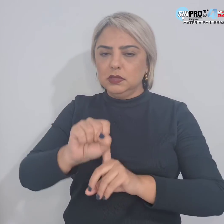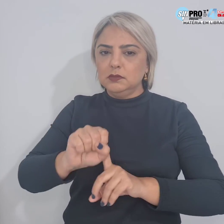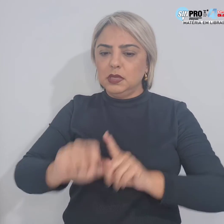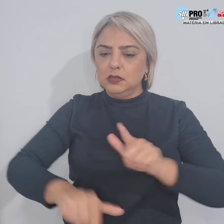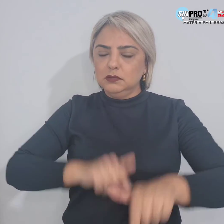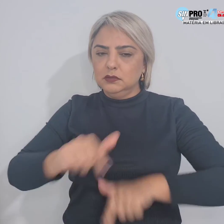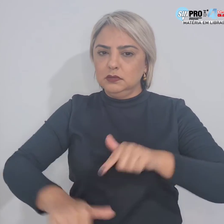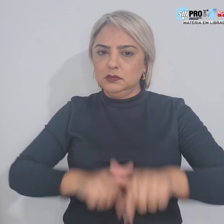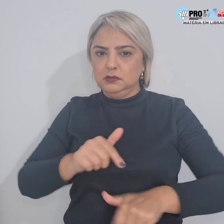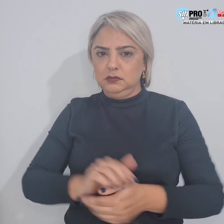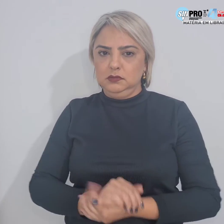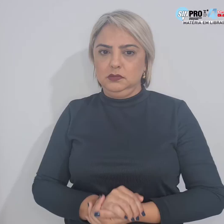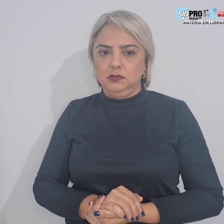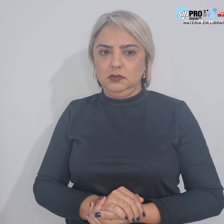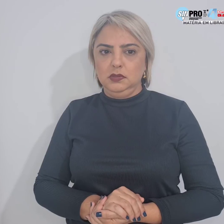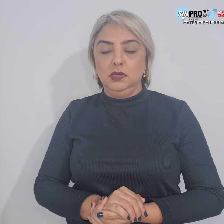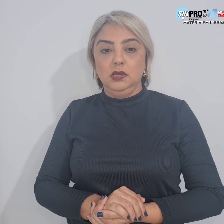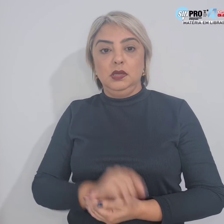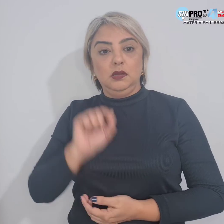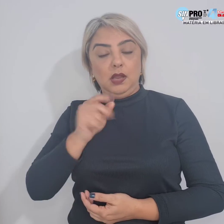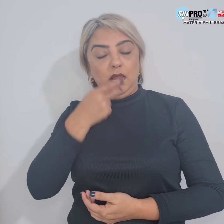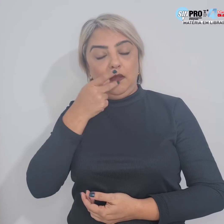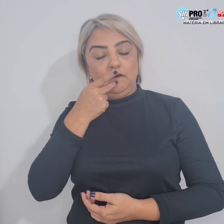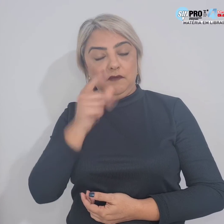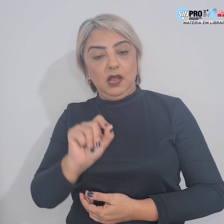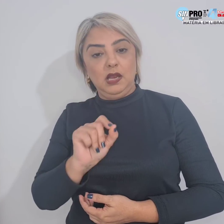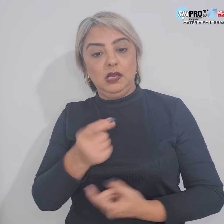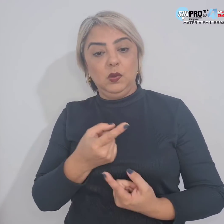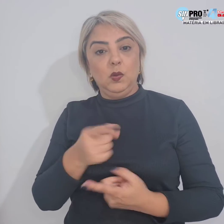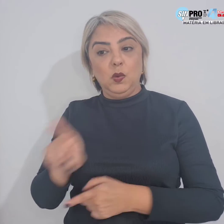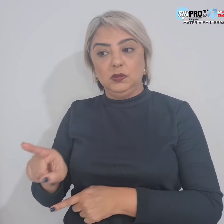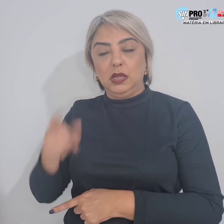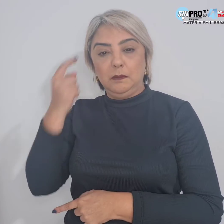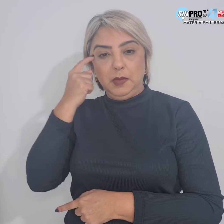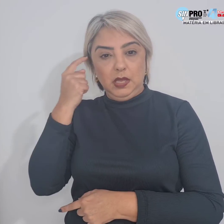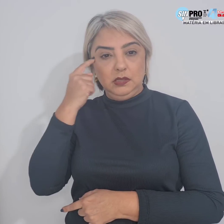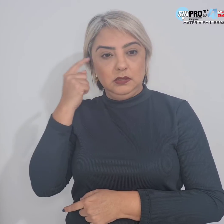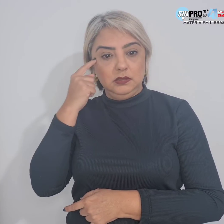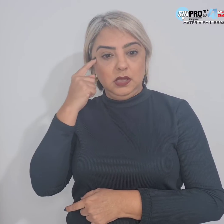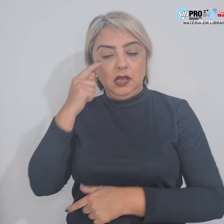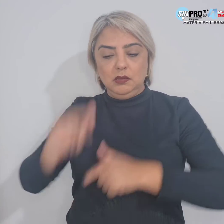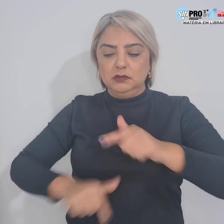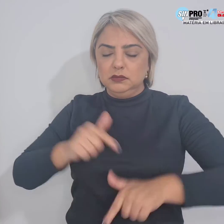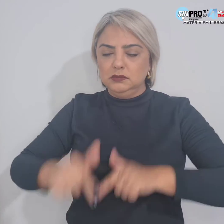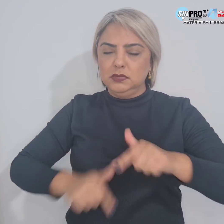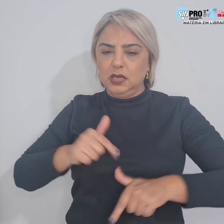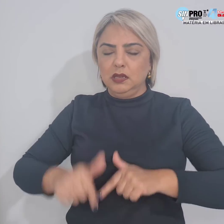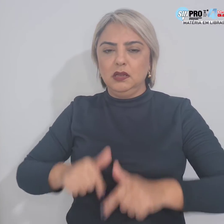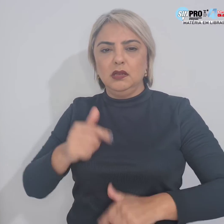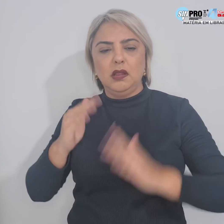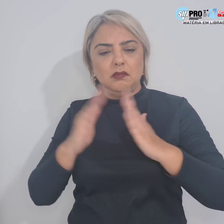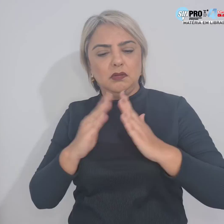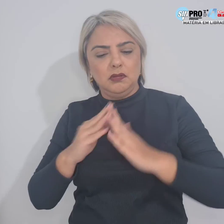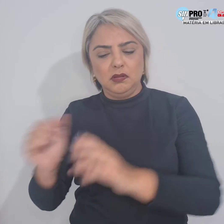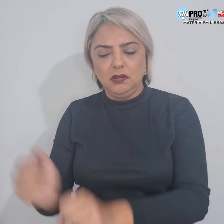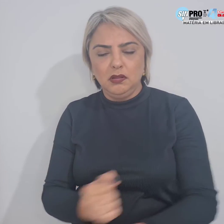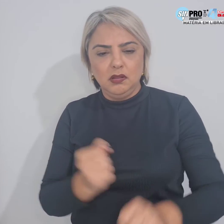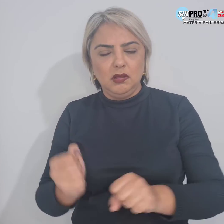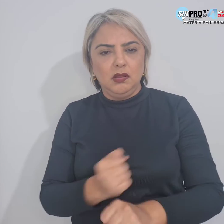trabalhadora. De acordo com ela, ao contrário do que se pensa, o trabalho de uma empregada doméstica